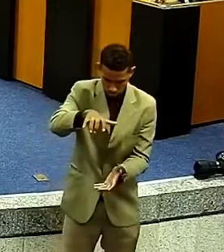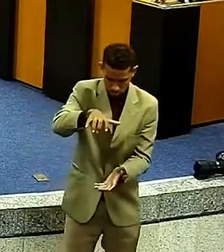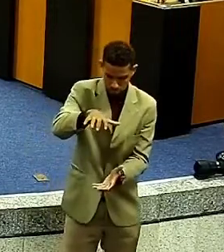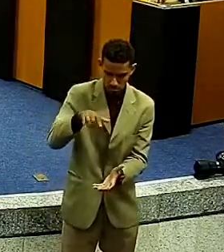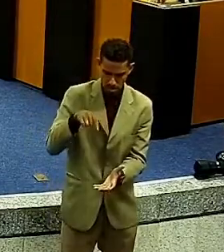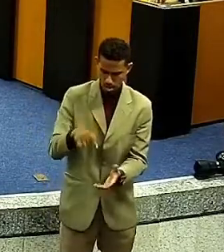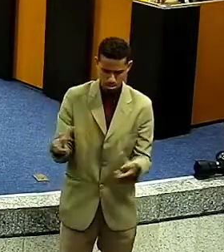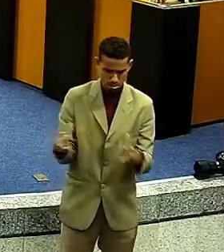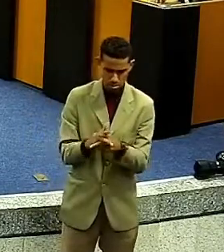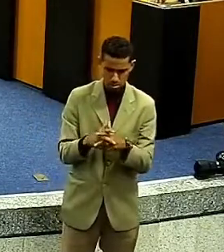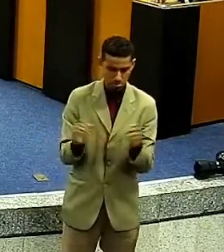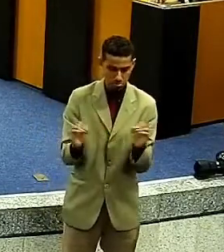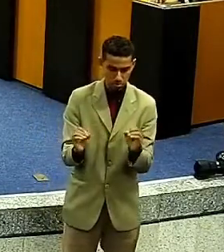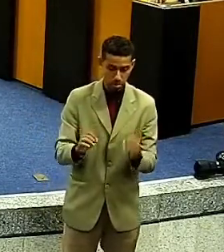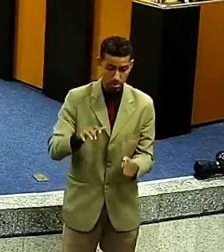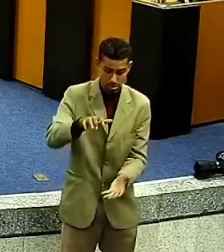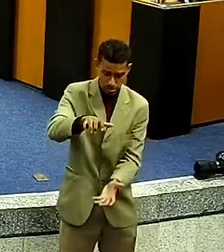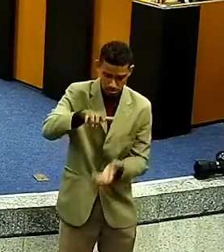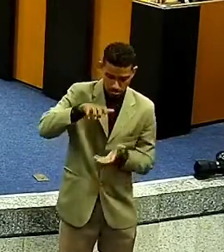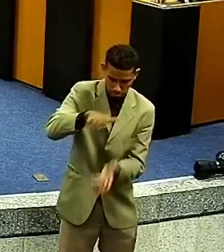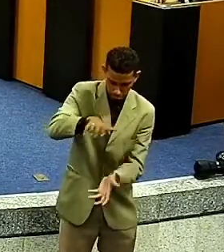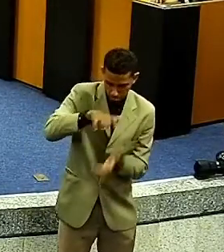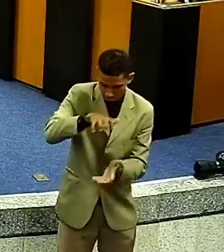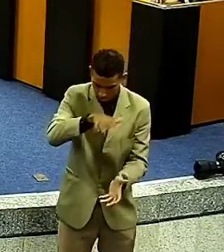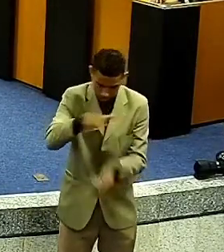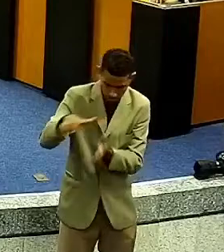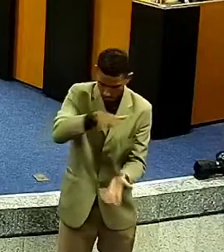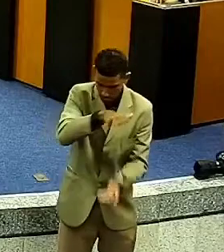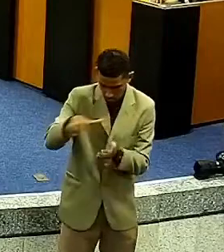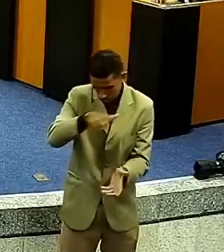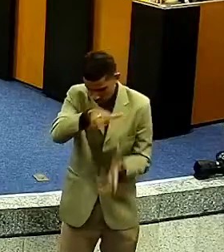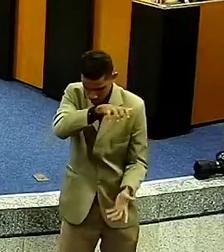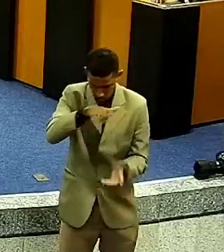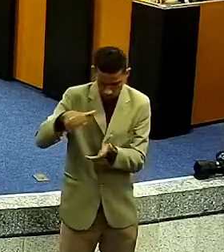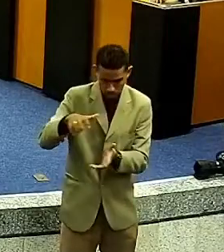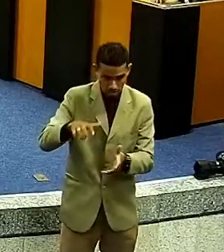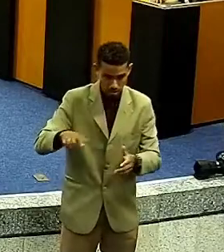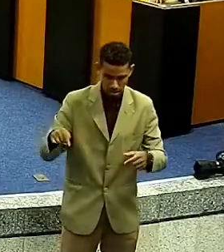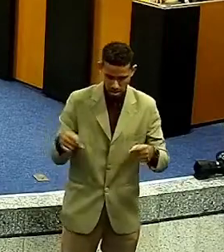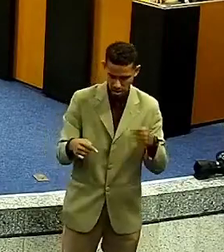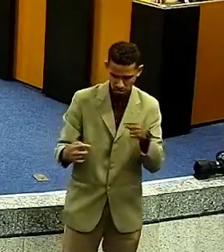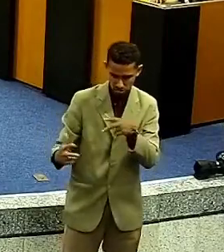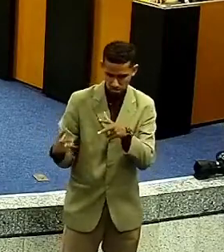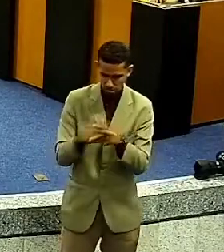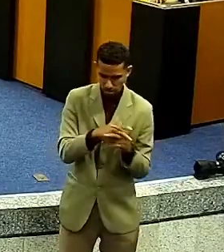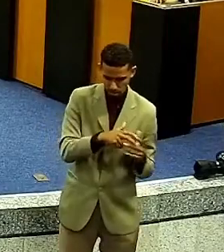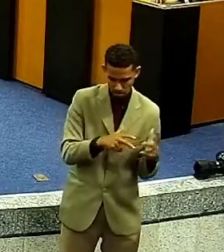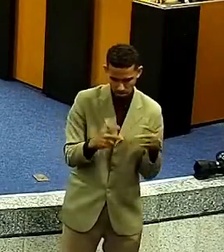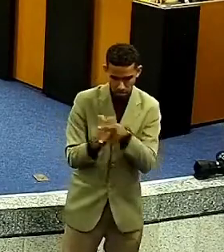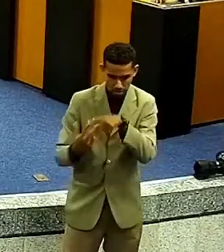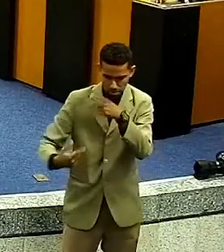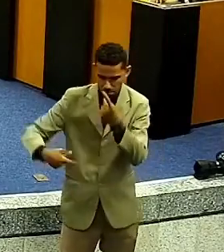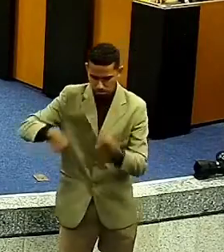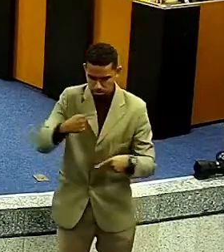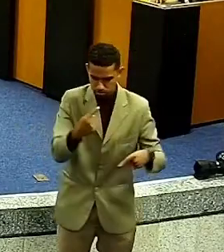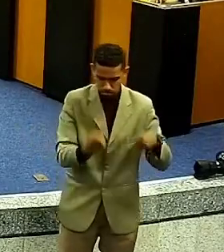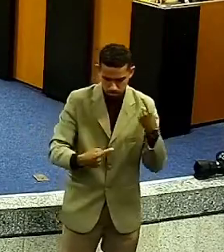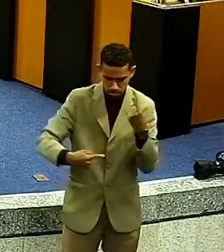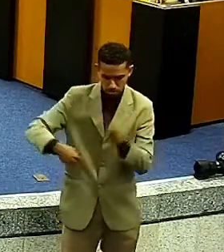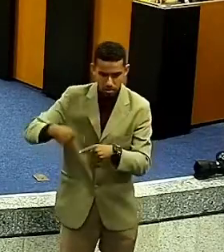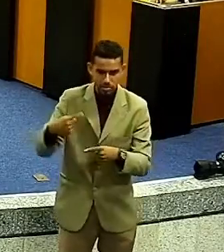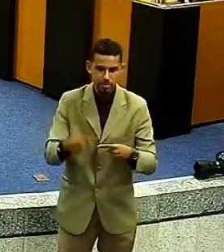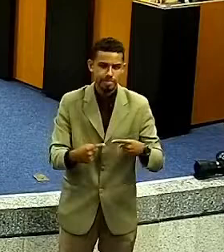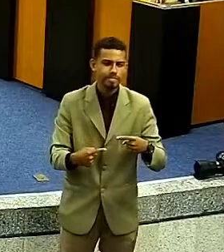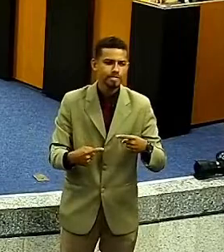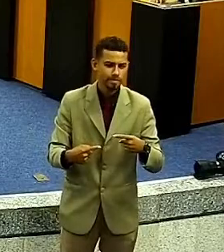mas se você pegar esse jarro e sacudir você estimulas ao confronto